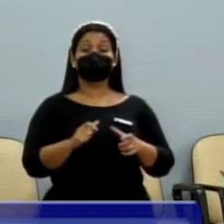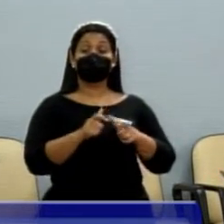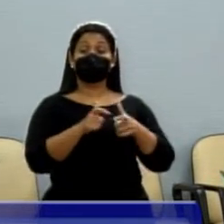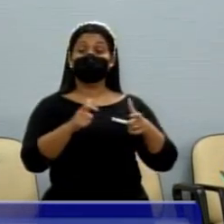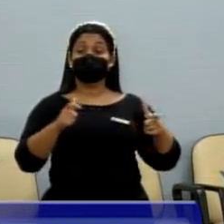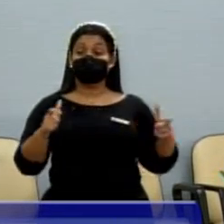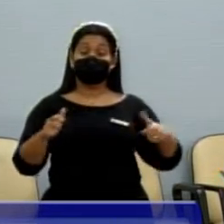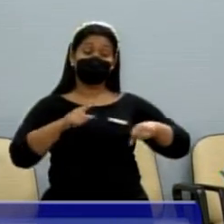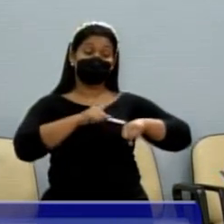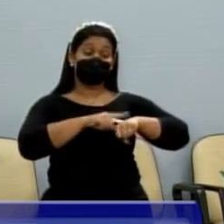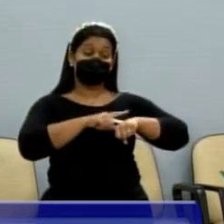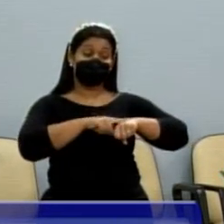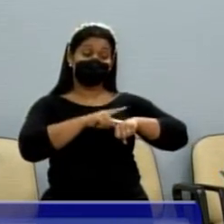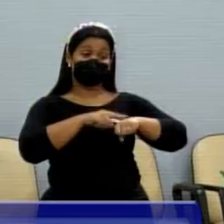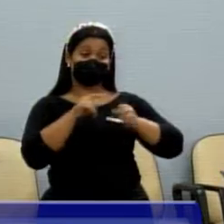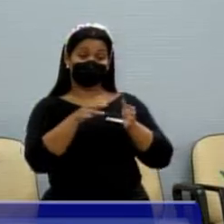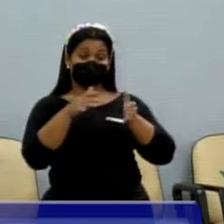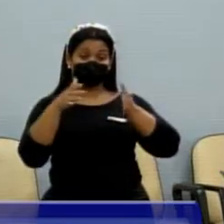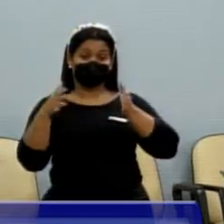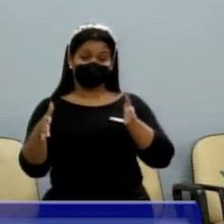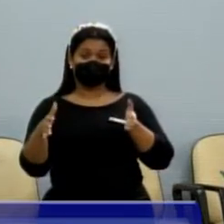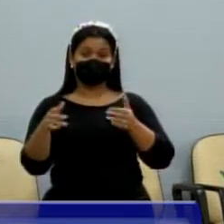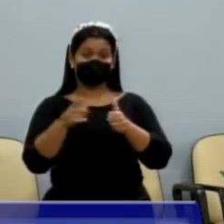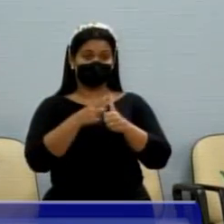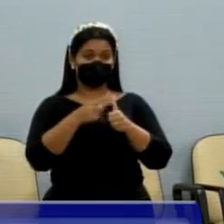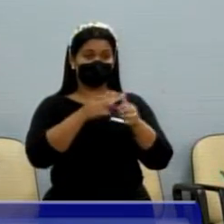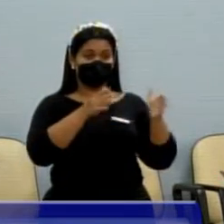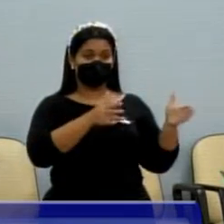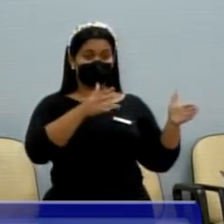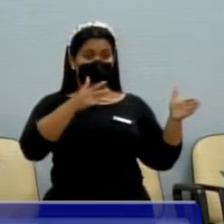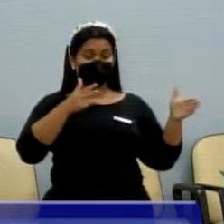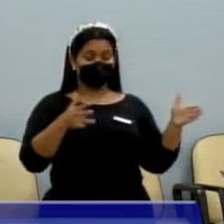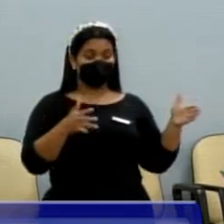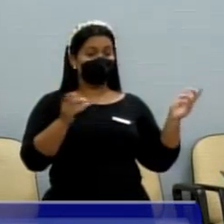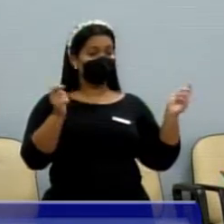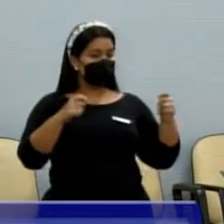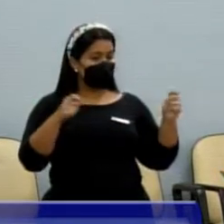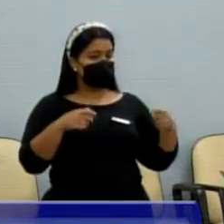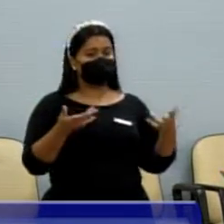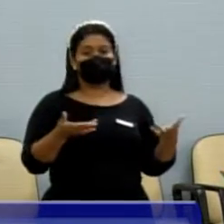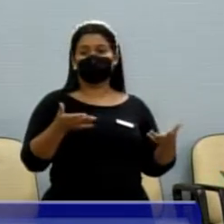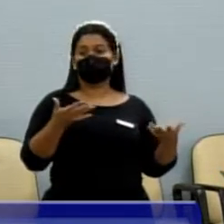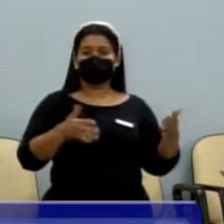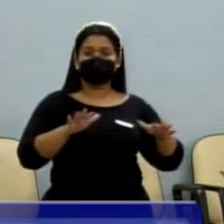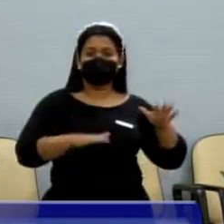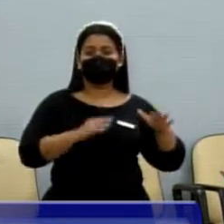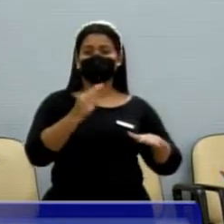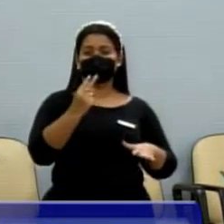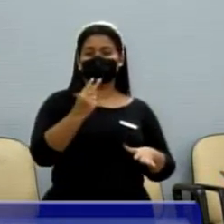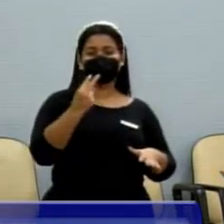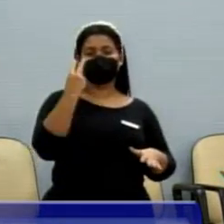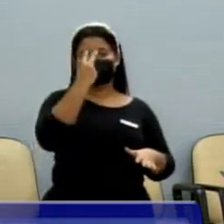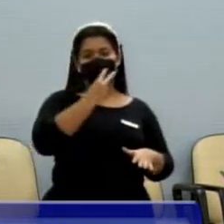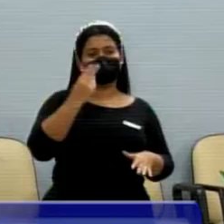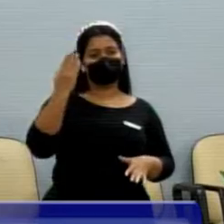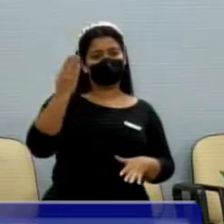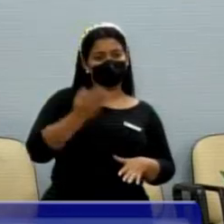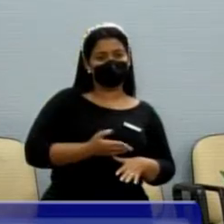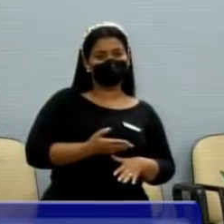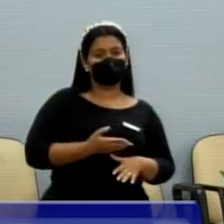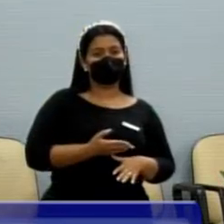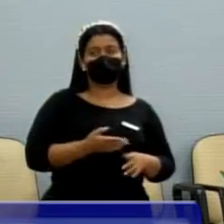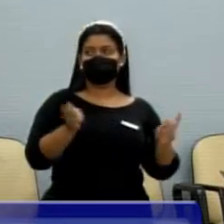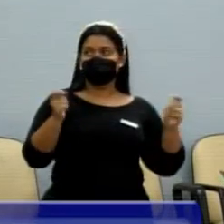ampliar um pouquinho esse horário da primeira parte possibilitar lá e talvez 2:30 na primeira parte